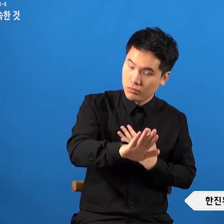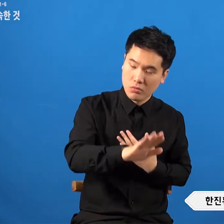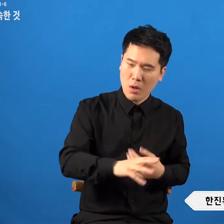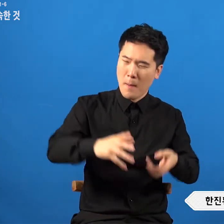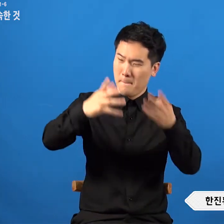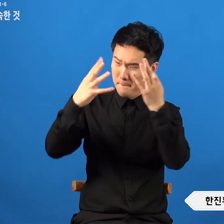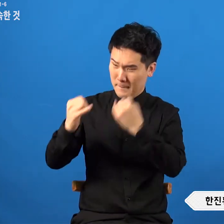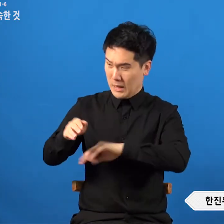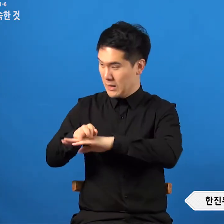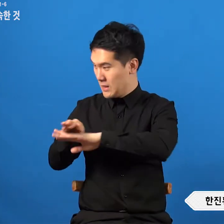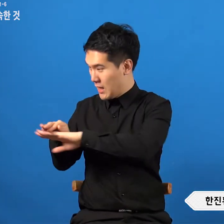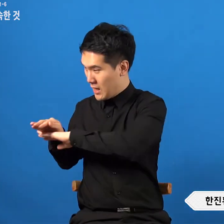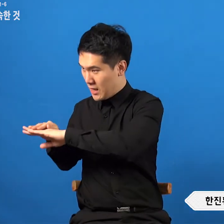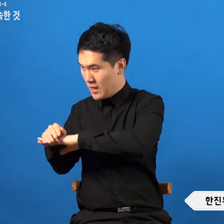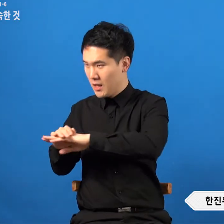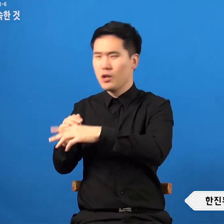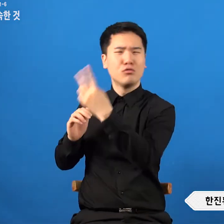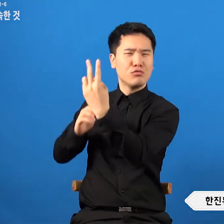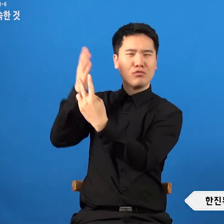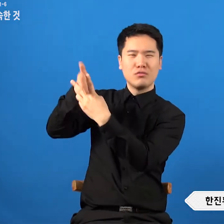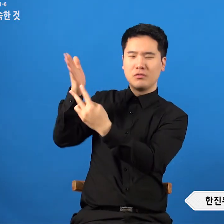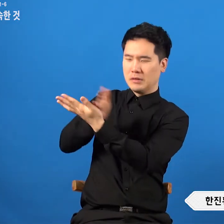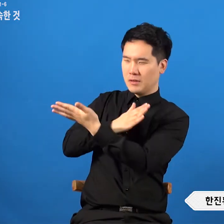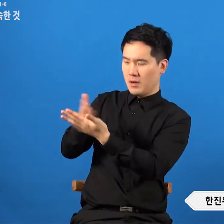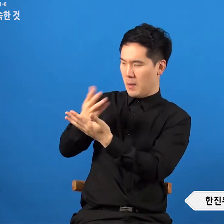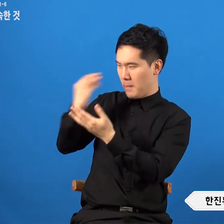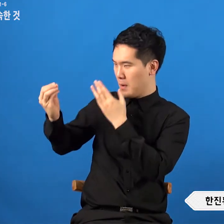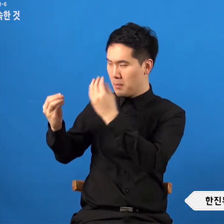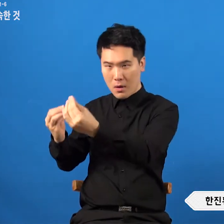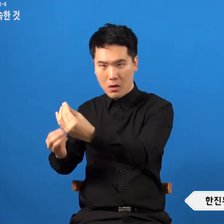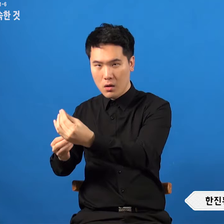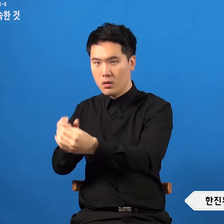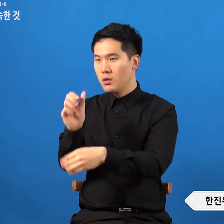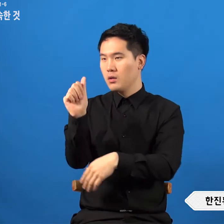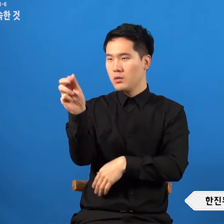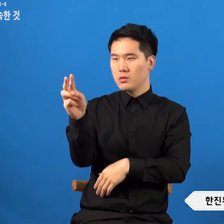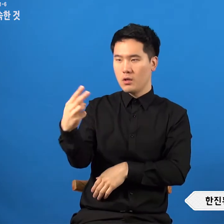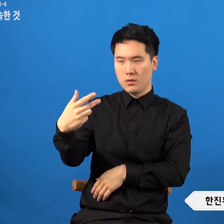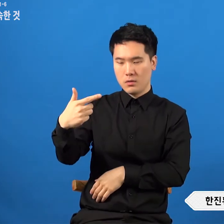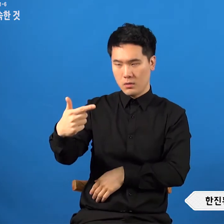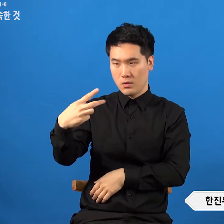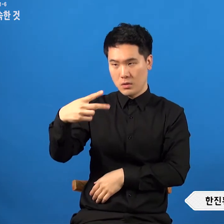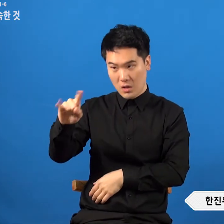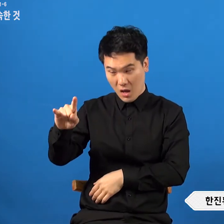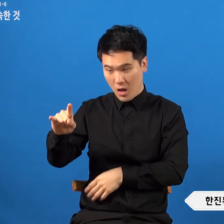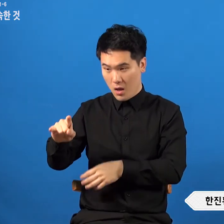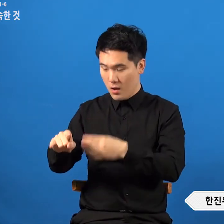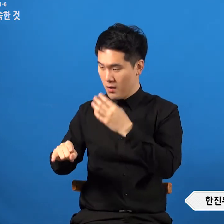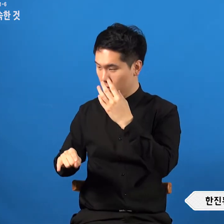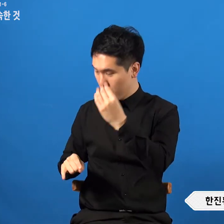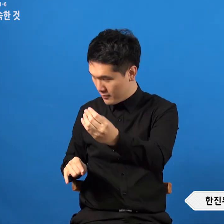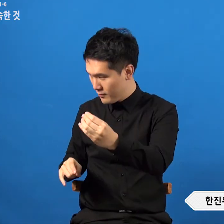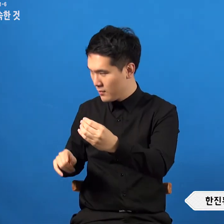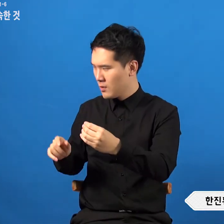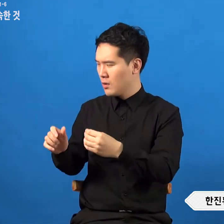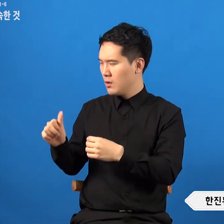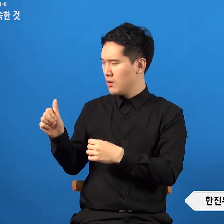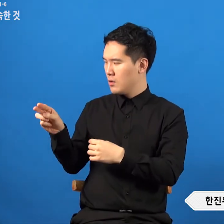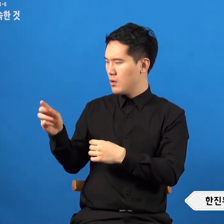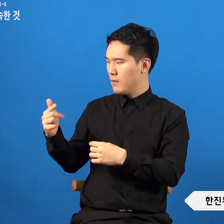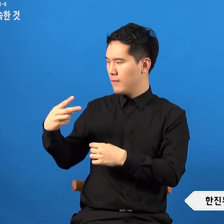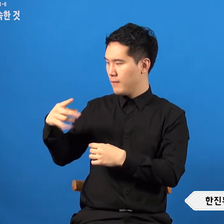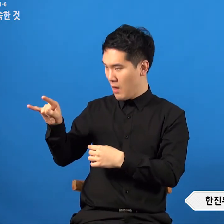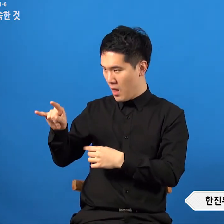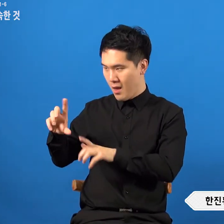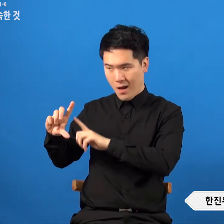많은 차들이 현대차 아닌 차 두 종류밖에 눈에 안 띄는 겁니다. 우리도 사람들이 딱